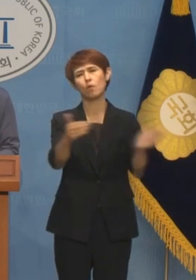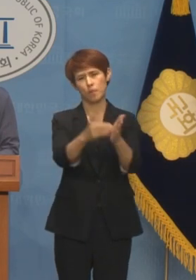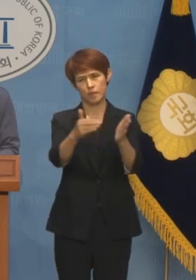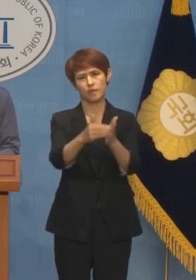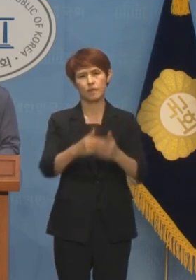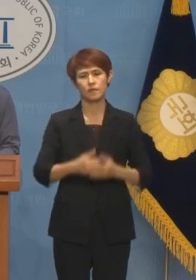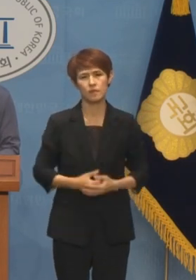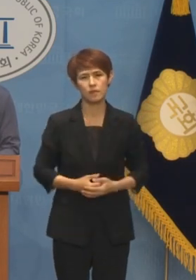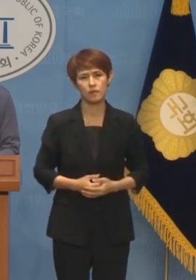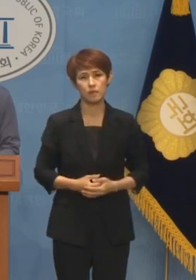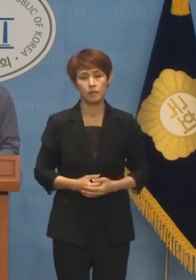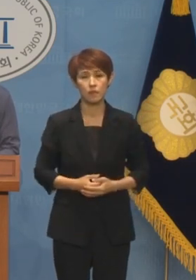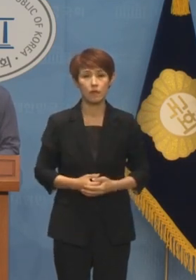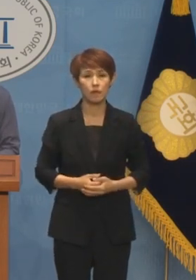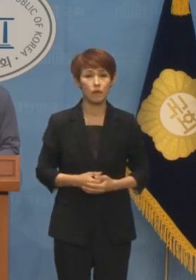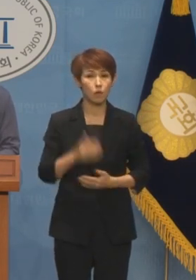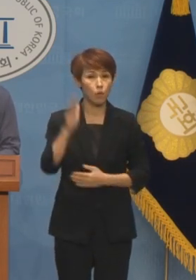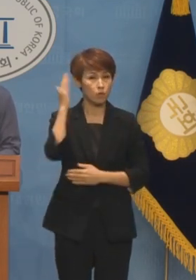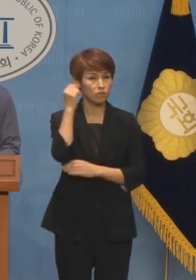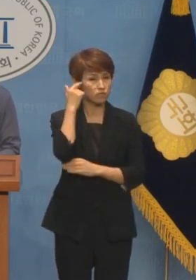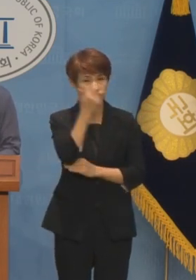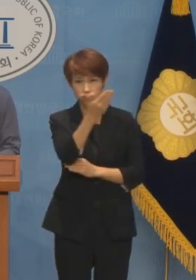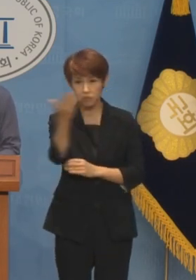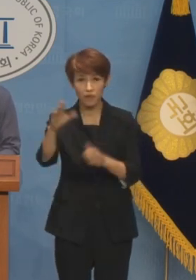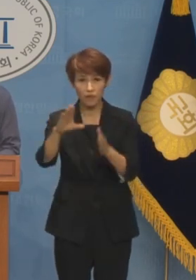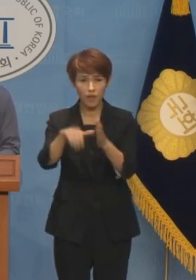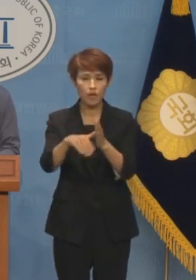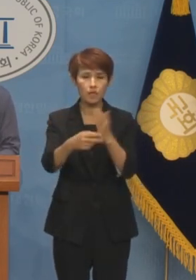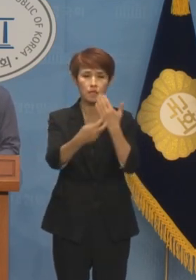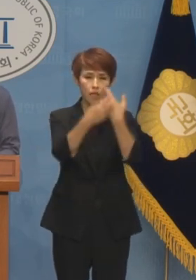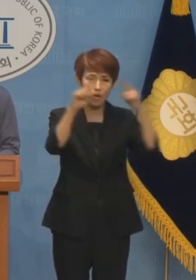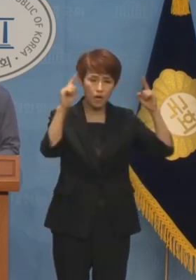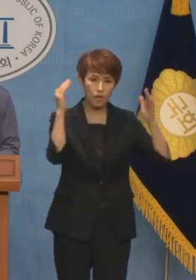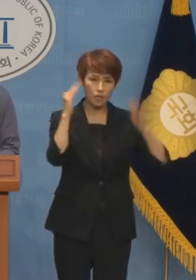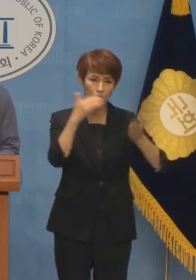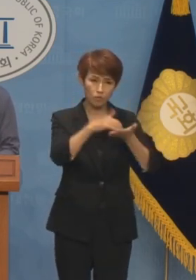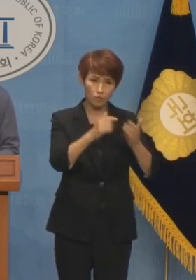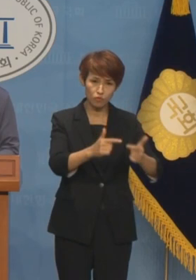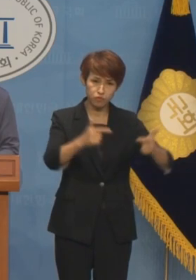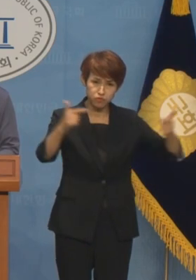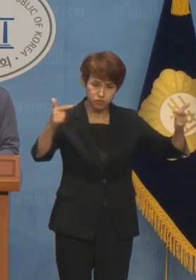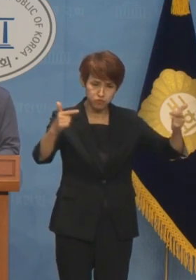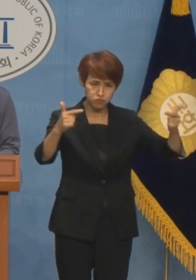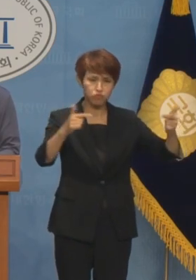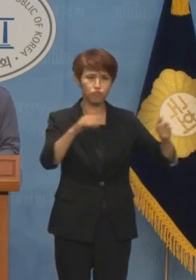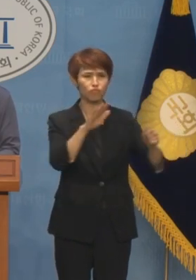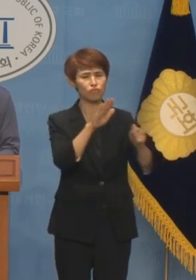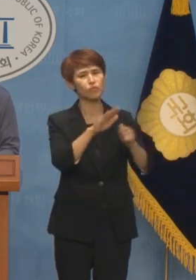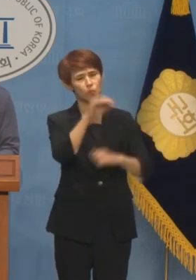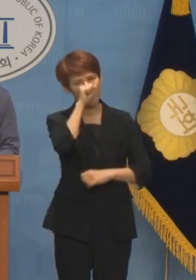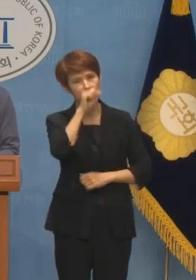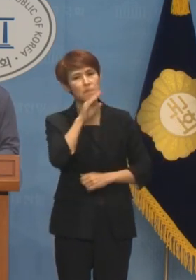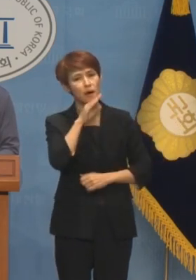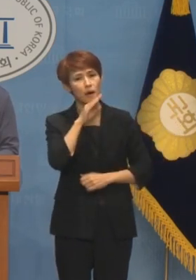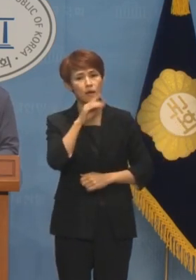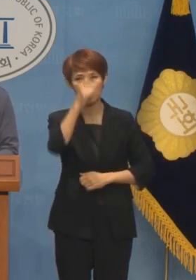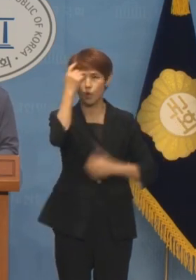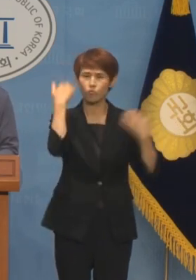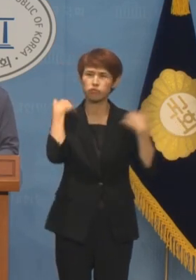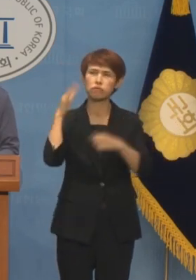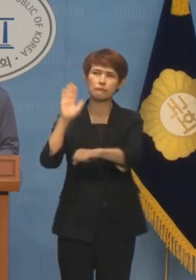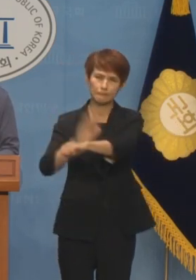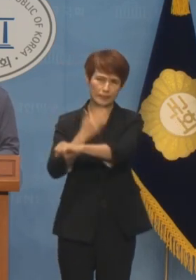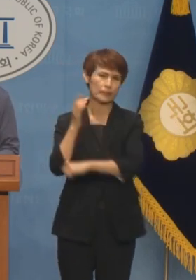합니다. 최근 여론조사에서 의대 정원의 증원을 지지하면서도 정부가 대응을 잘